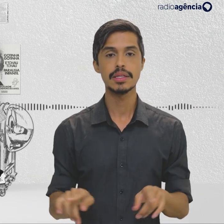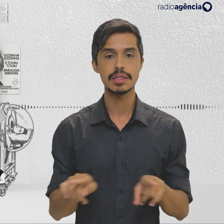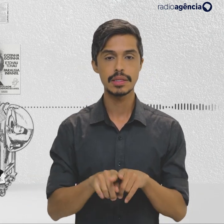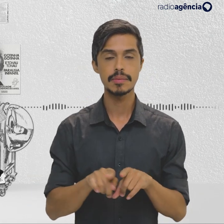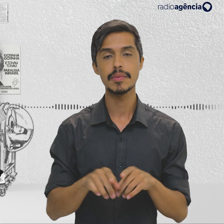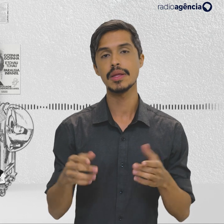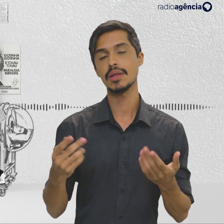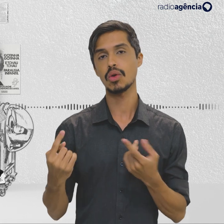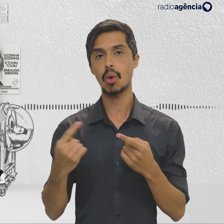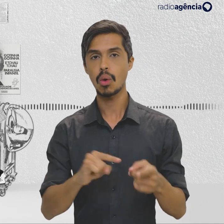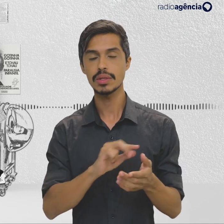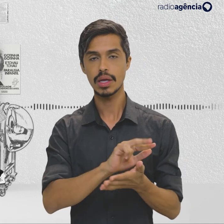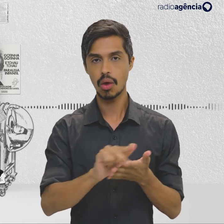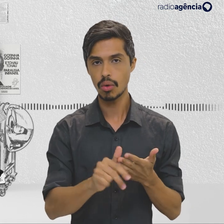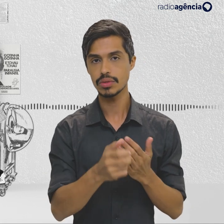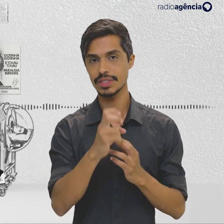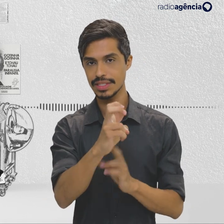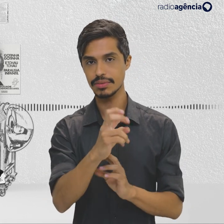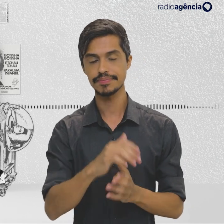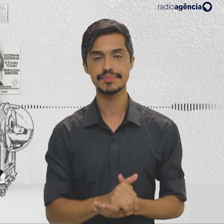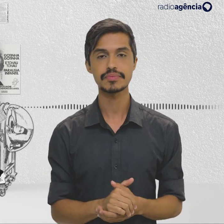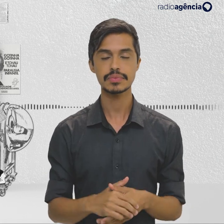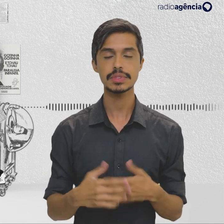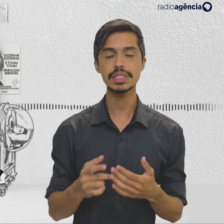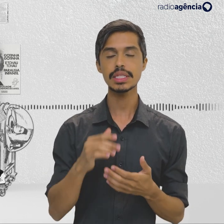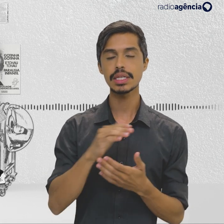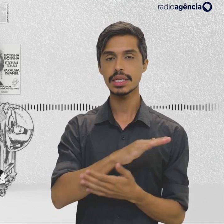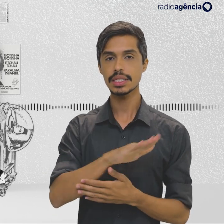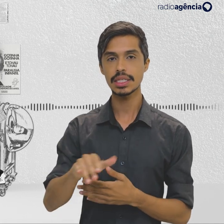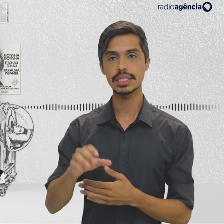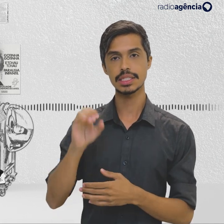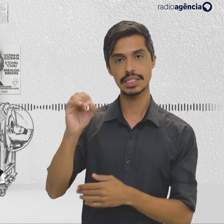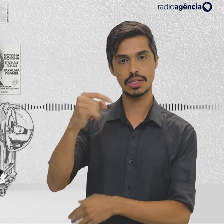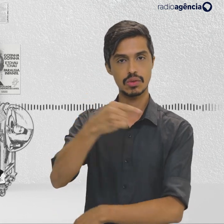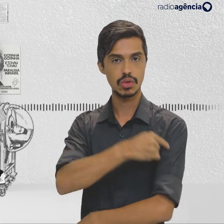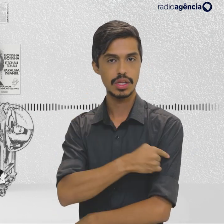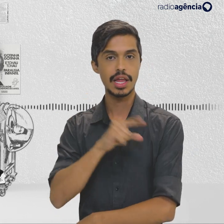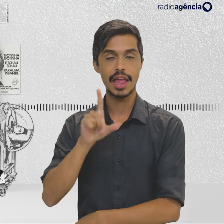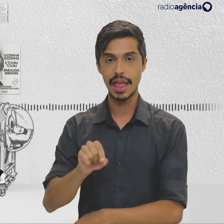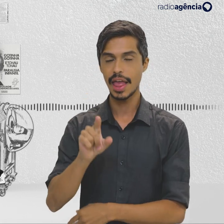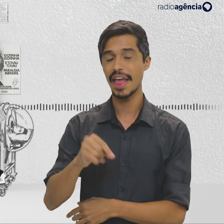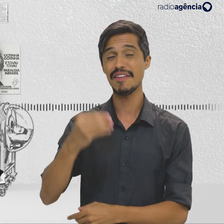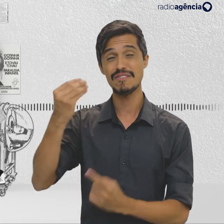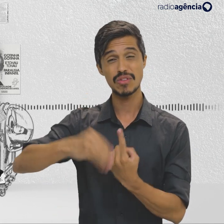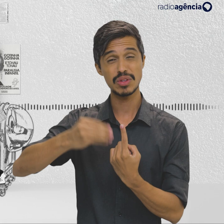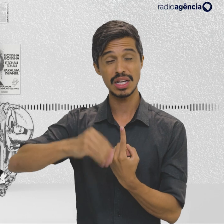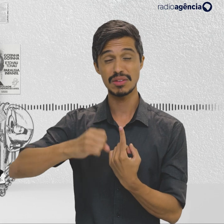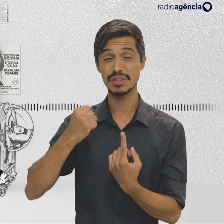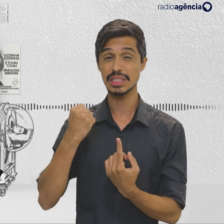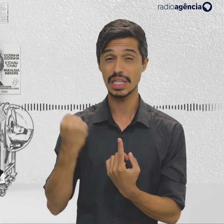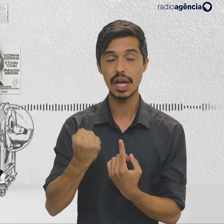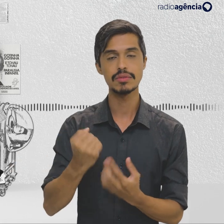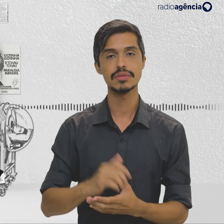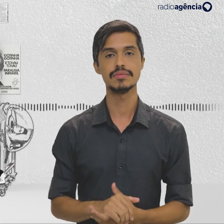meningite Luciana explica que essas crianças zero do são consideradas de extrema vulnerabilidade houve uma